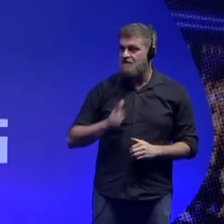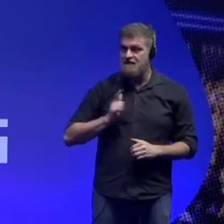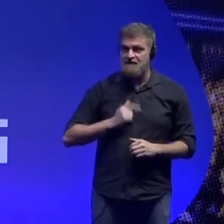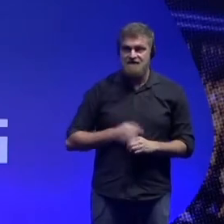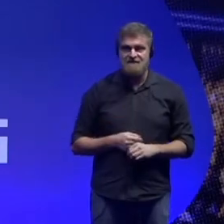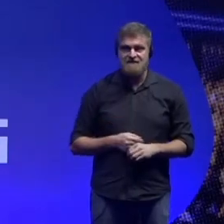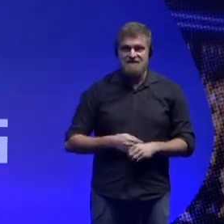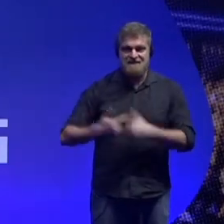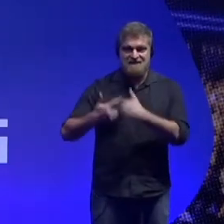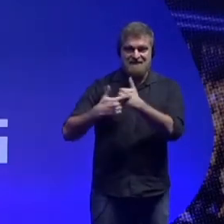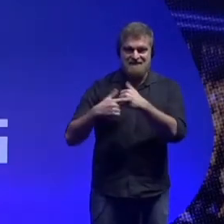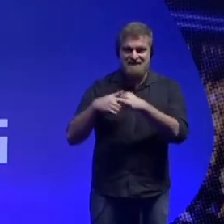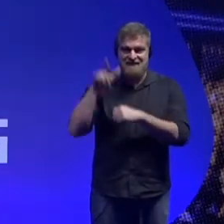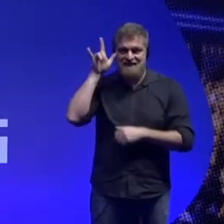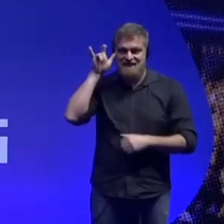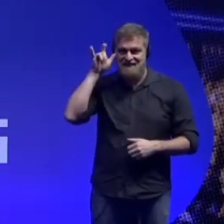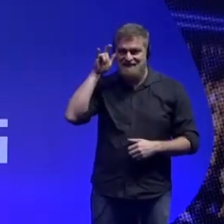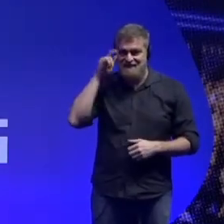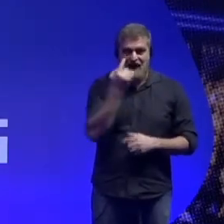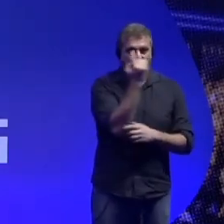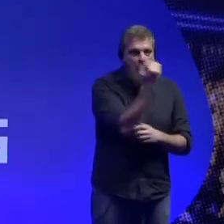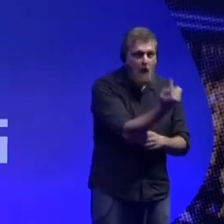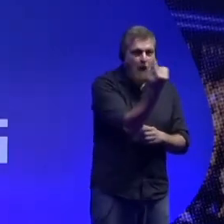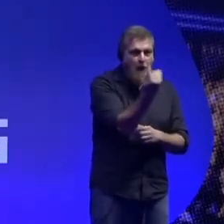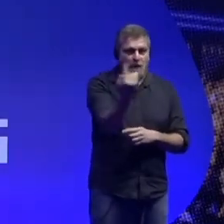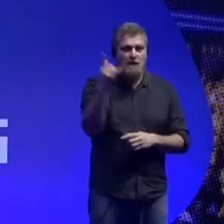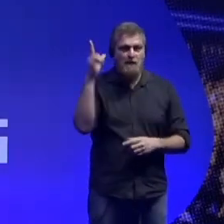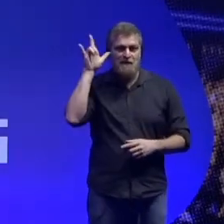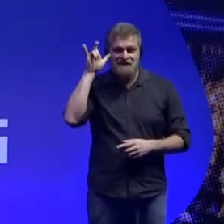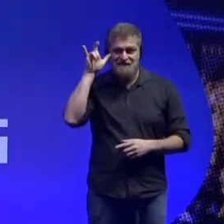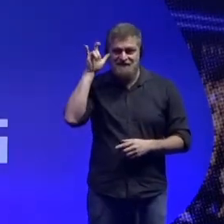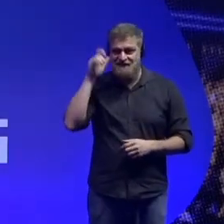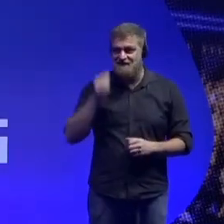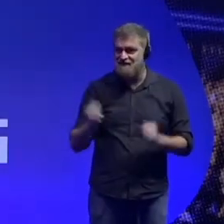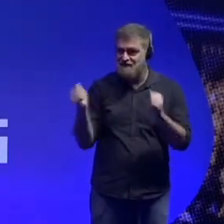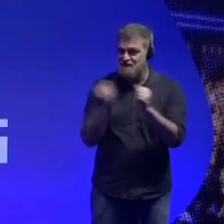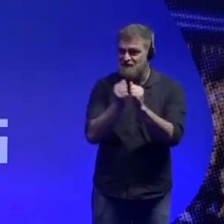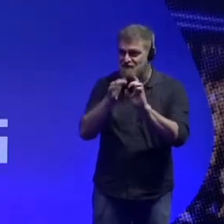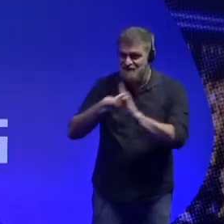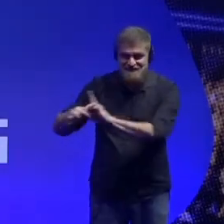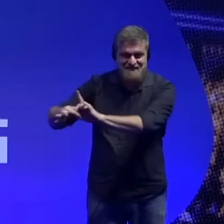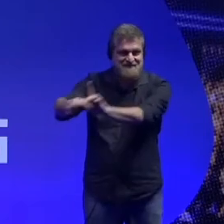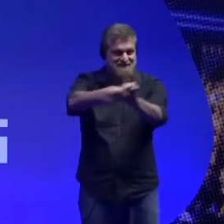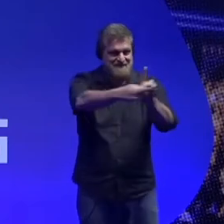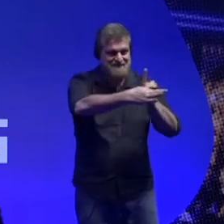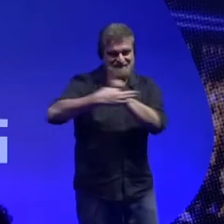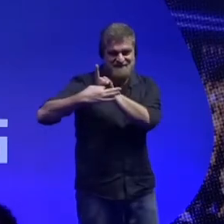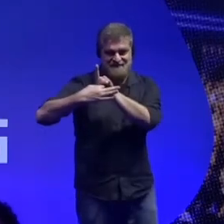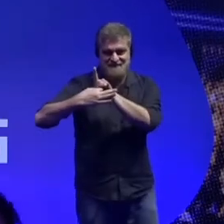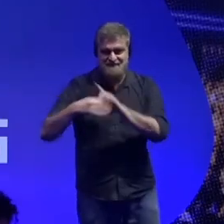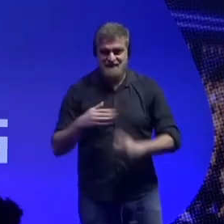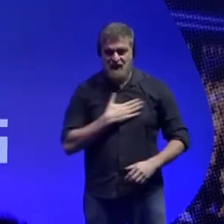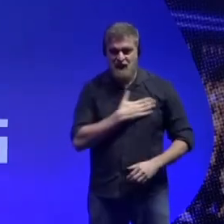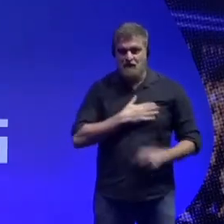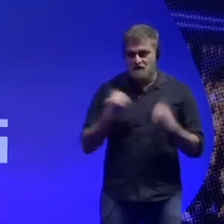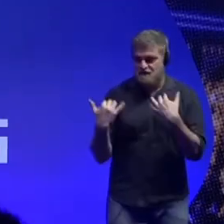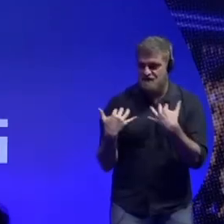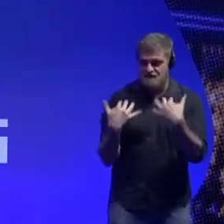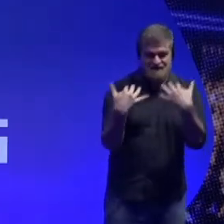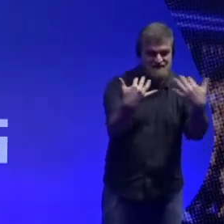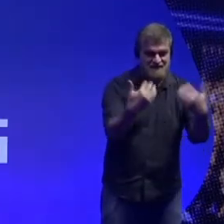todo mundo no Instagram, beleza? Um por um. Ajuntem. Vamos lá, quem gostou dessa arena,